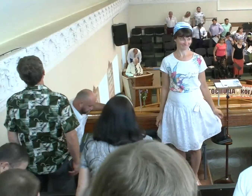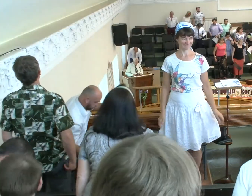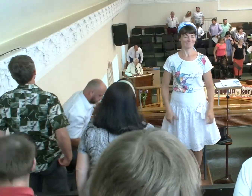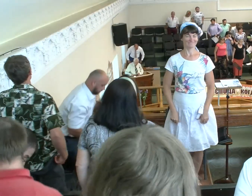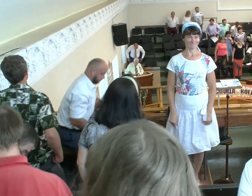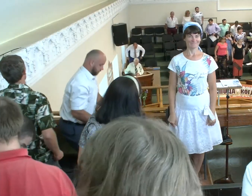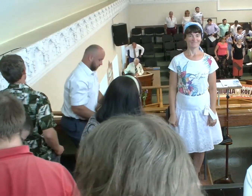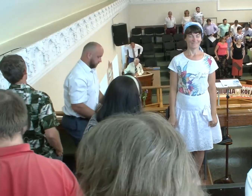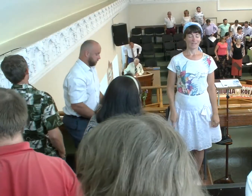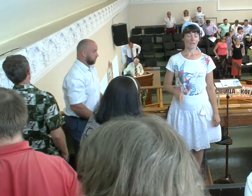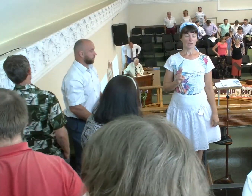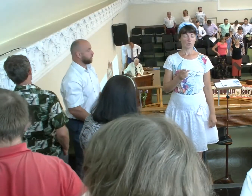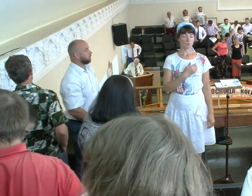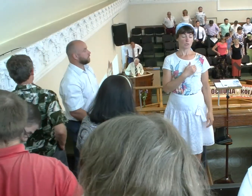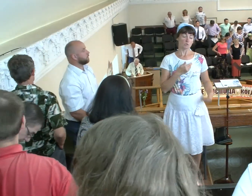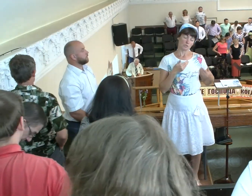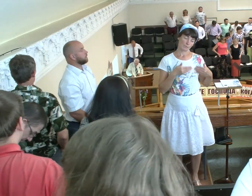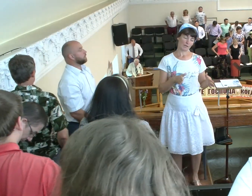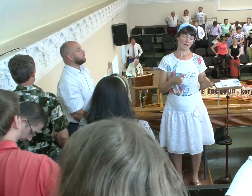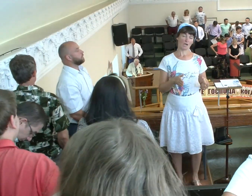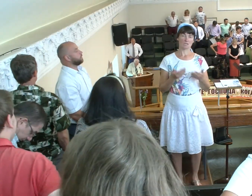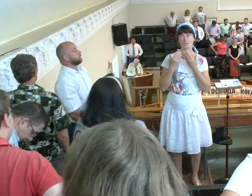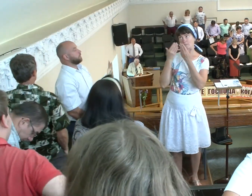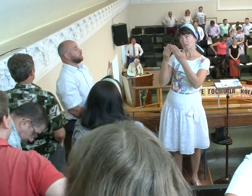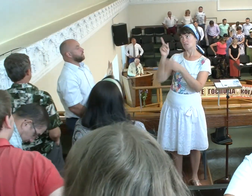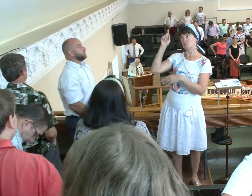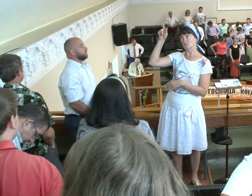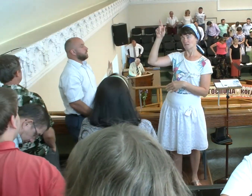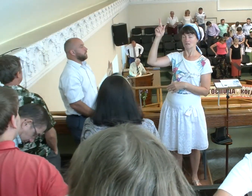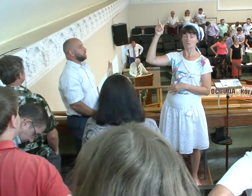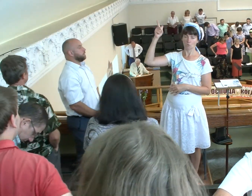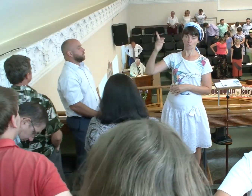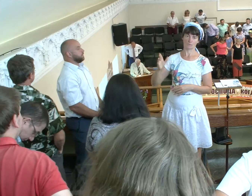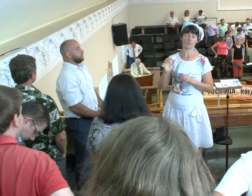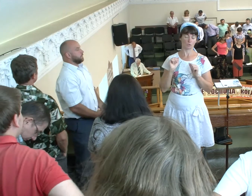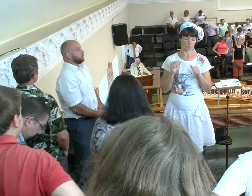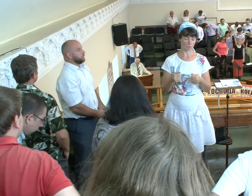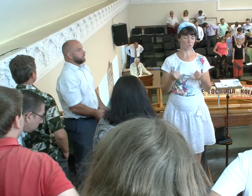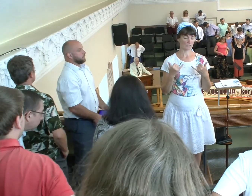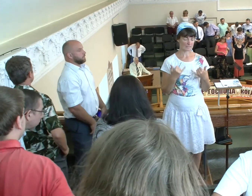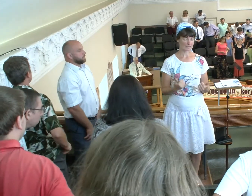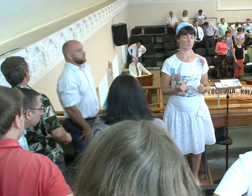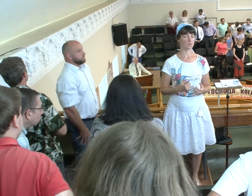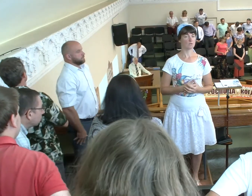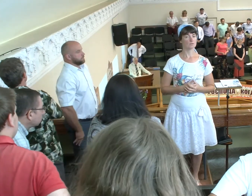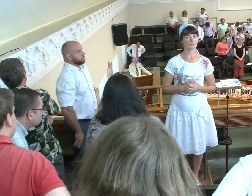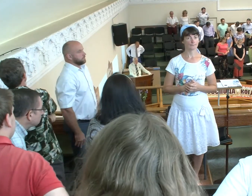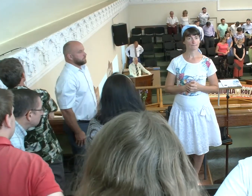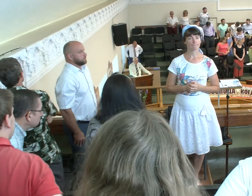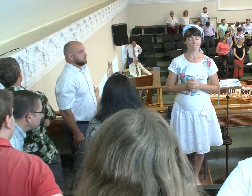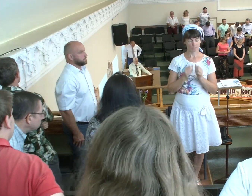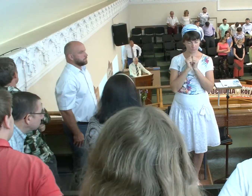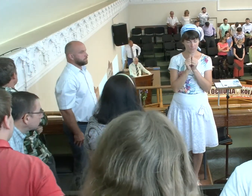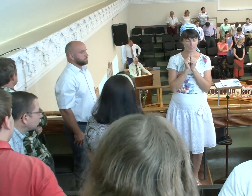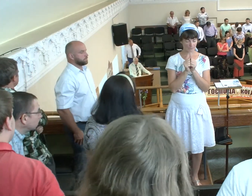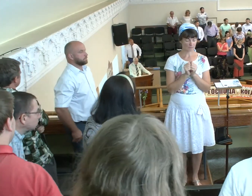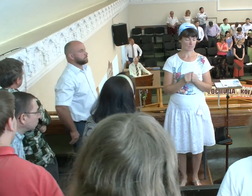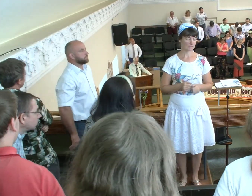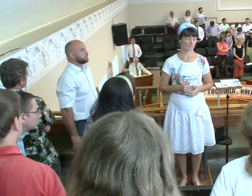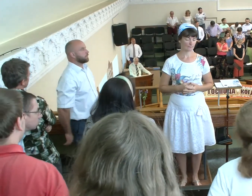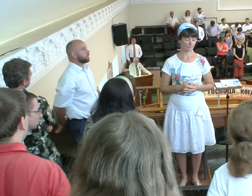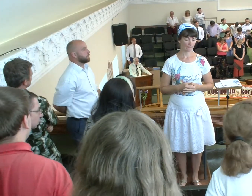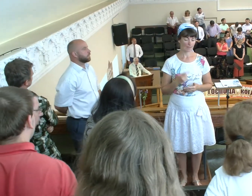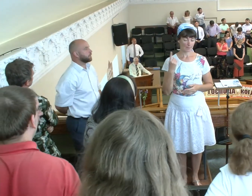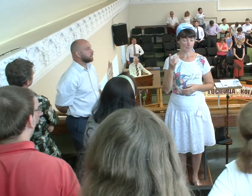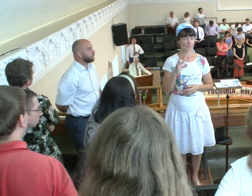Вот кто желает покаяться, обратиться к Господу сегодня, думайте, сейчас помолиться.